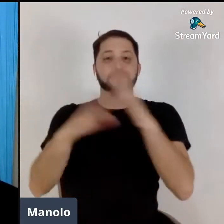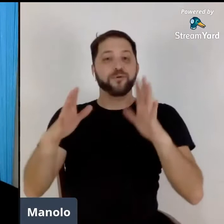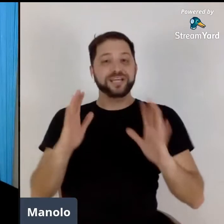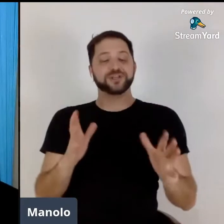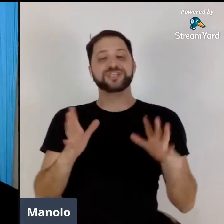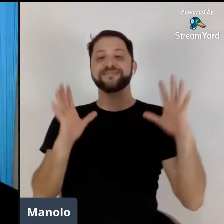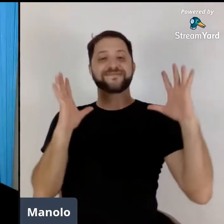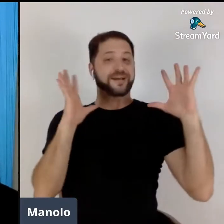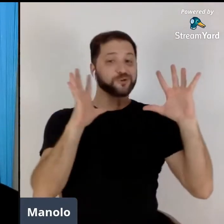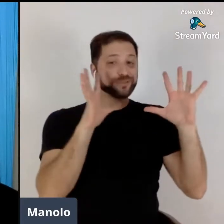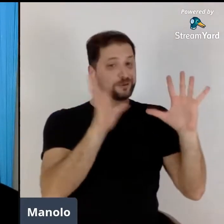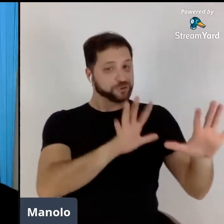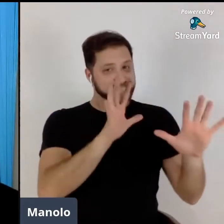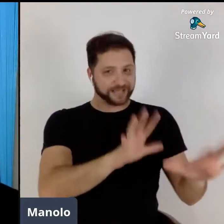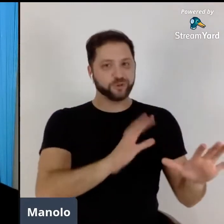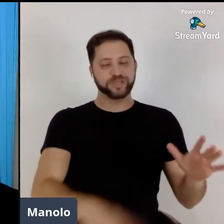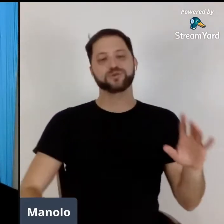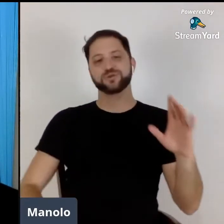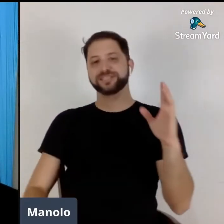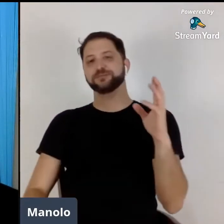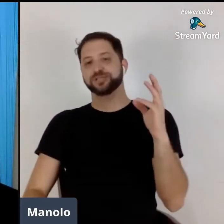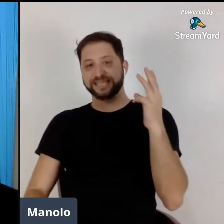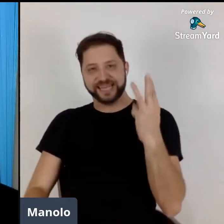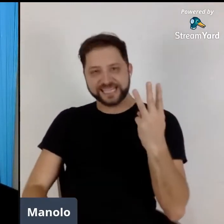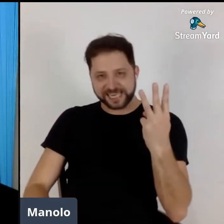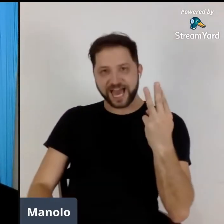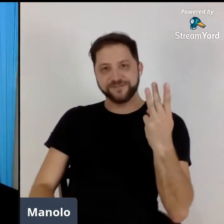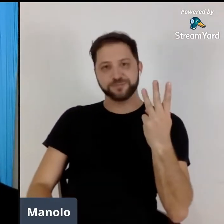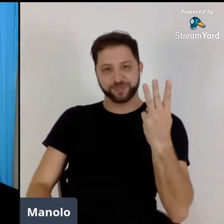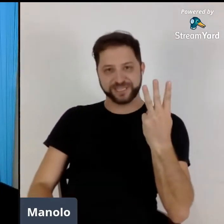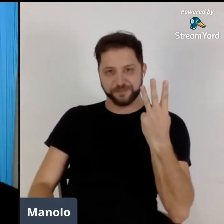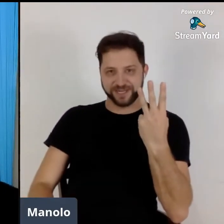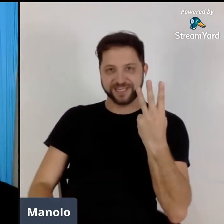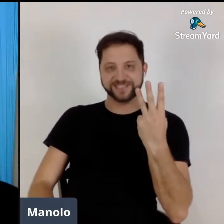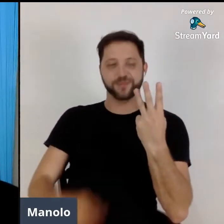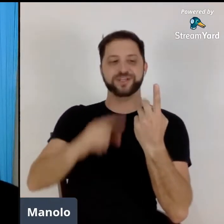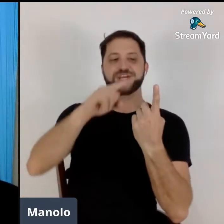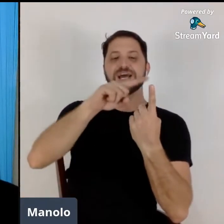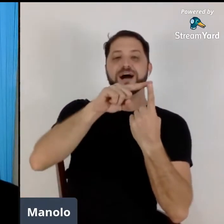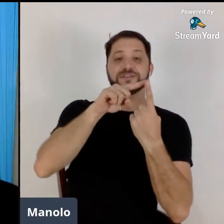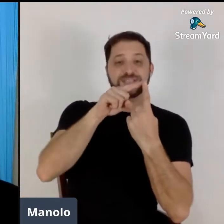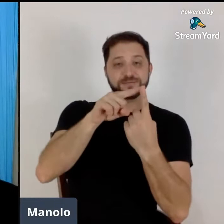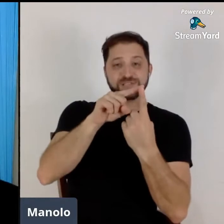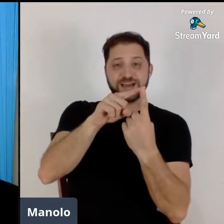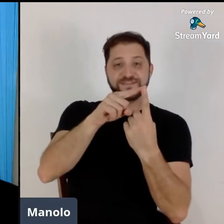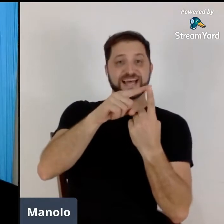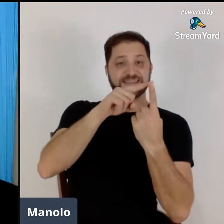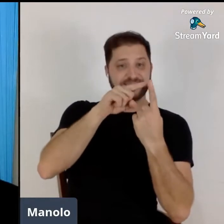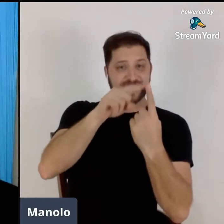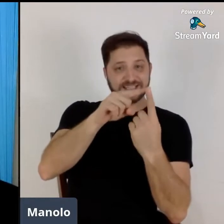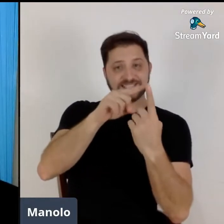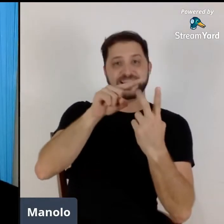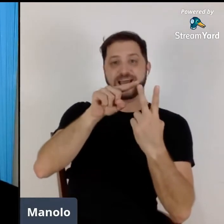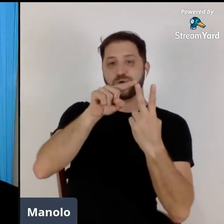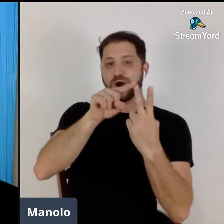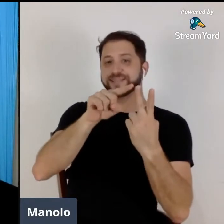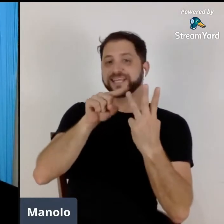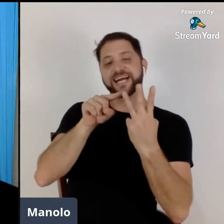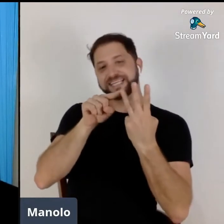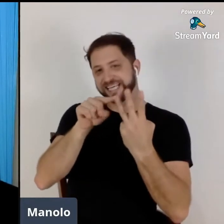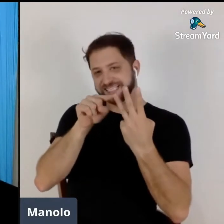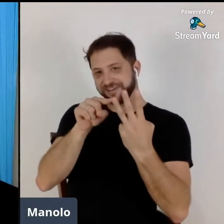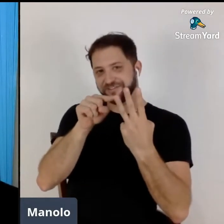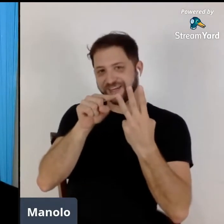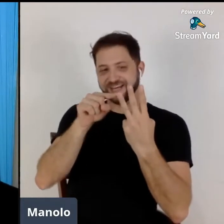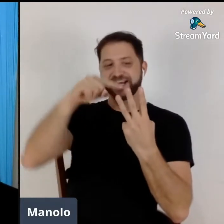Num... Então, por isso, a gente tem vários conteúdos gratuitos. Nós temos três lives por semana, inicialmente. Nós temos live na terça, na